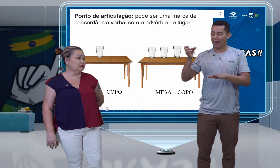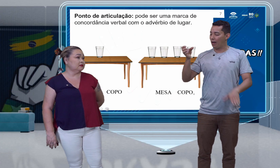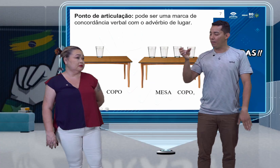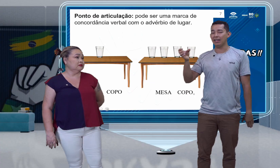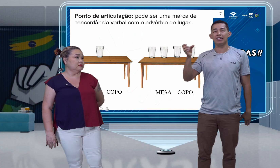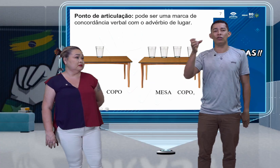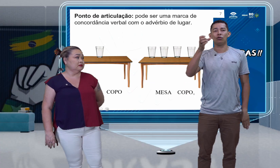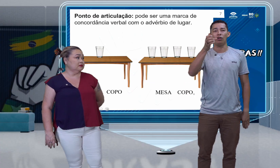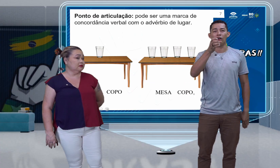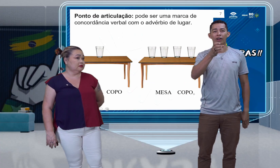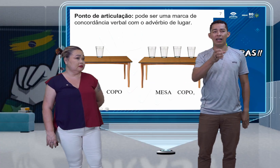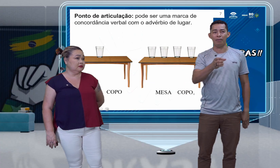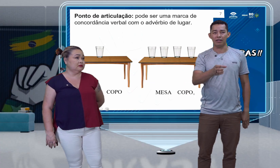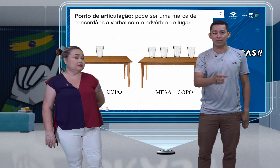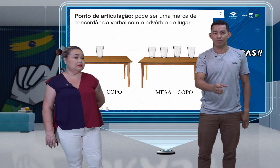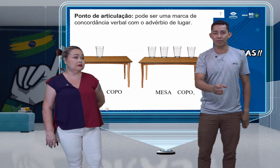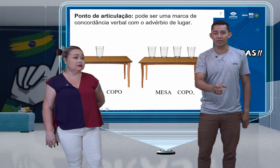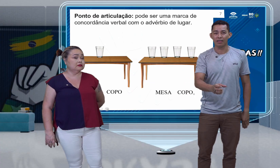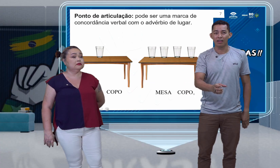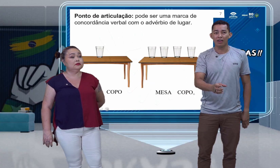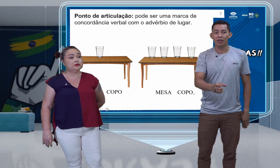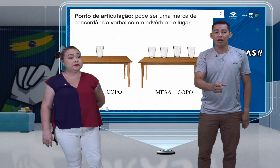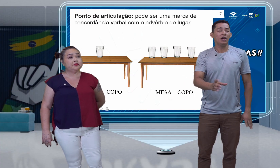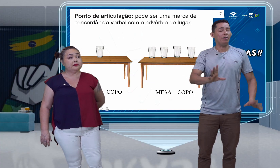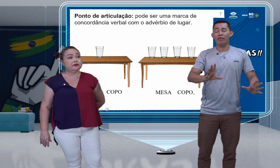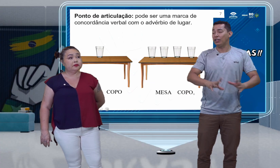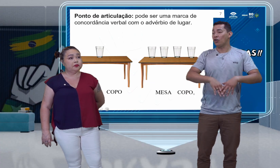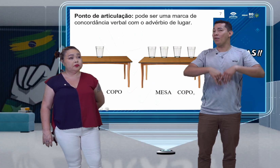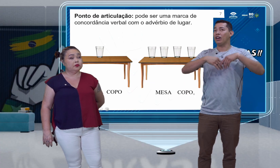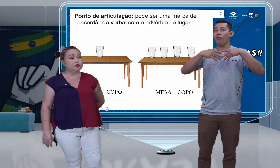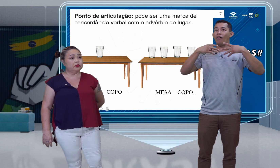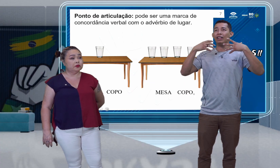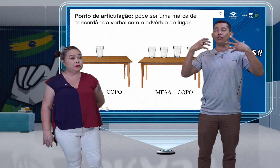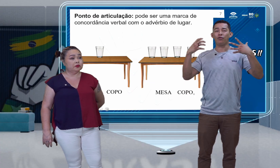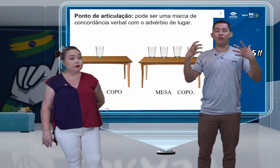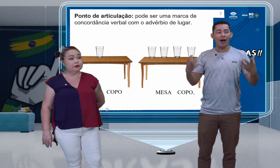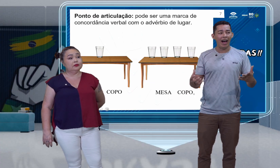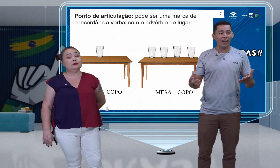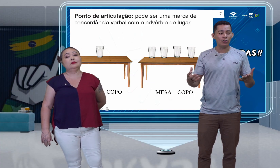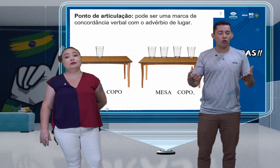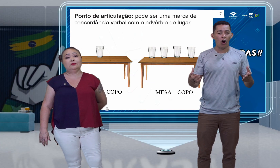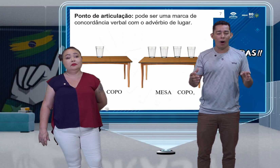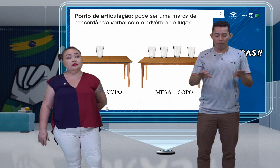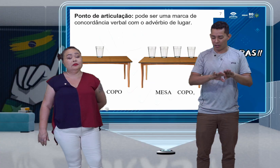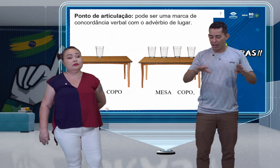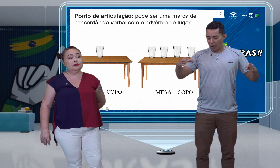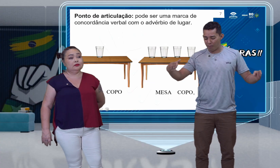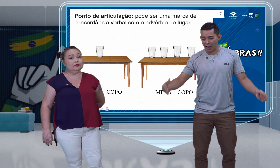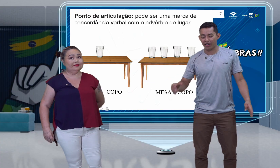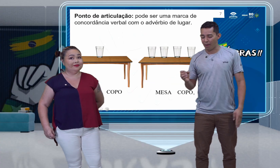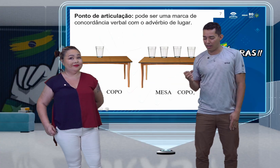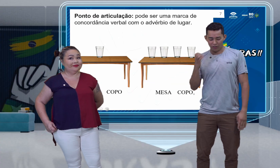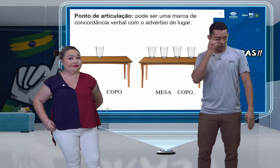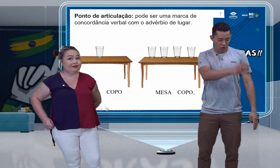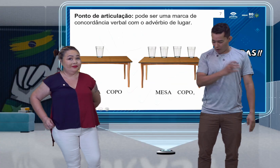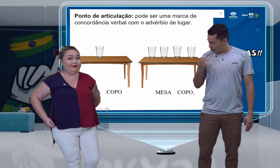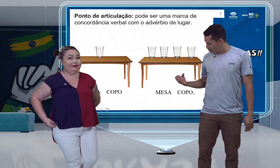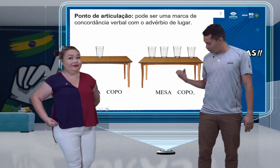na mesa, eu coloco ele na mesa. E professor, como é que eu faço vários copos? Eu pego aqui a mesa e coloco copo